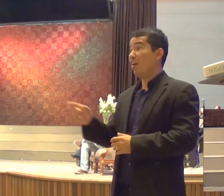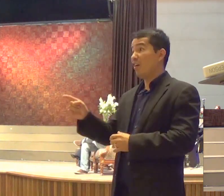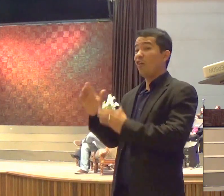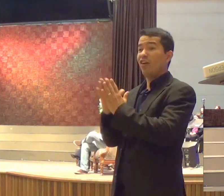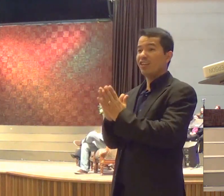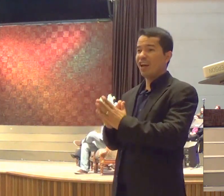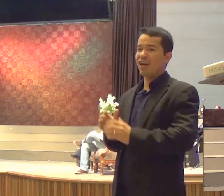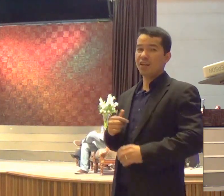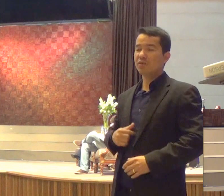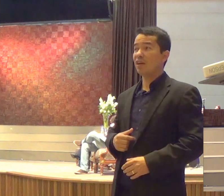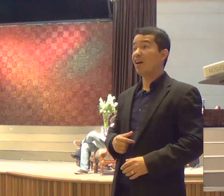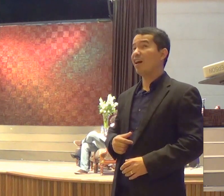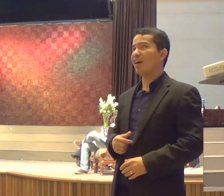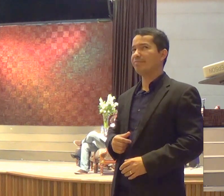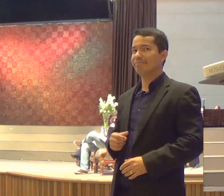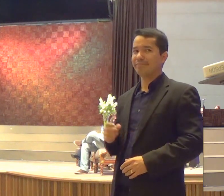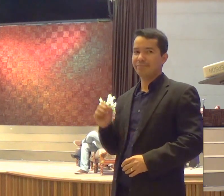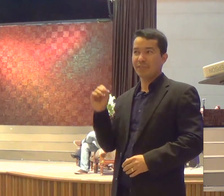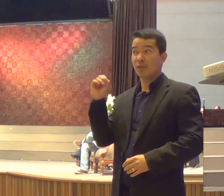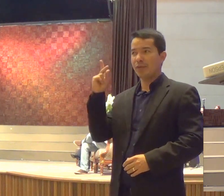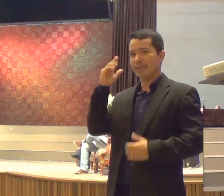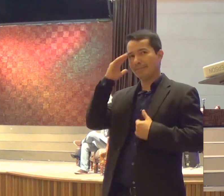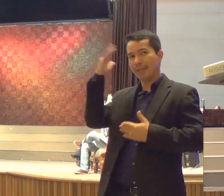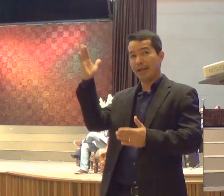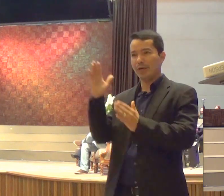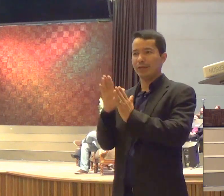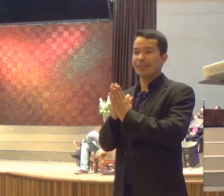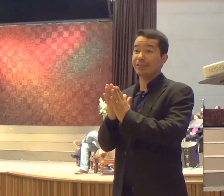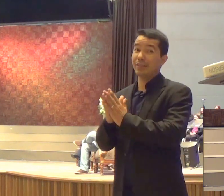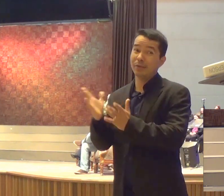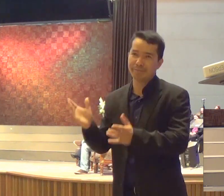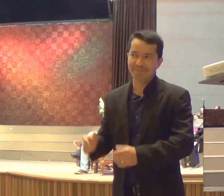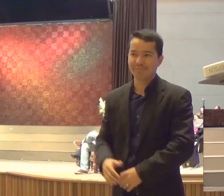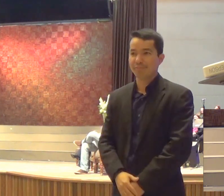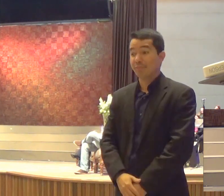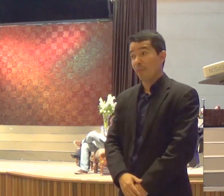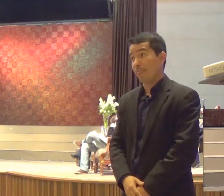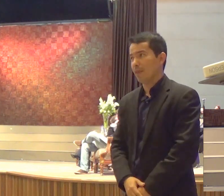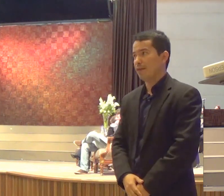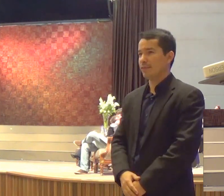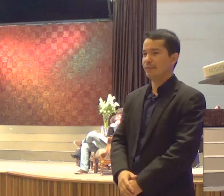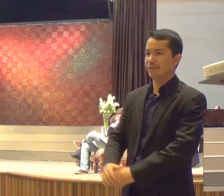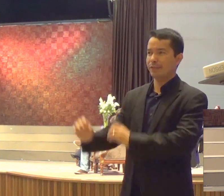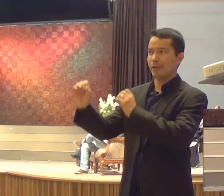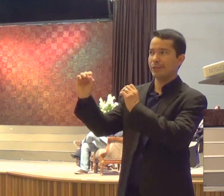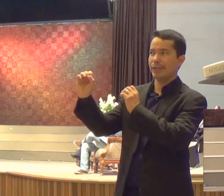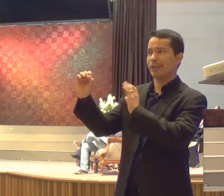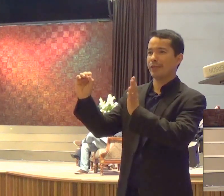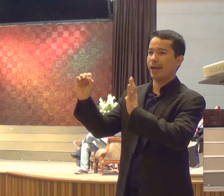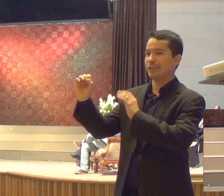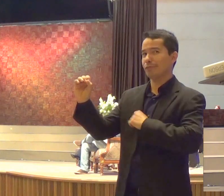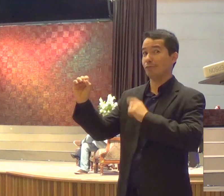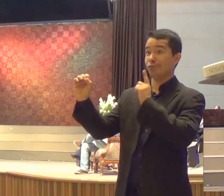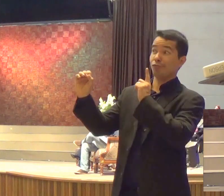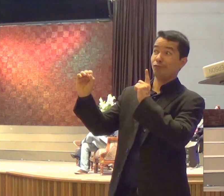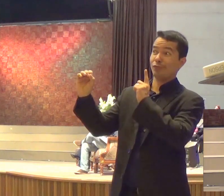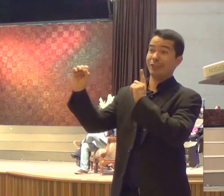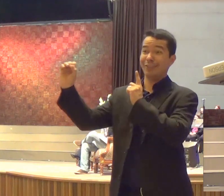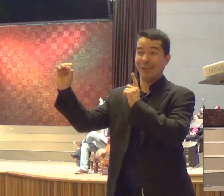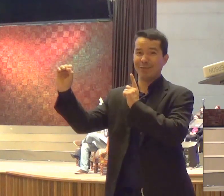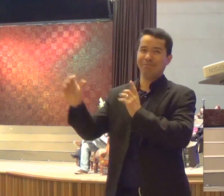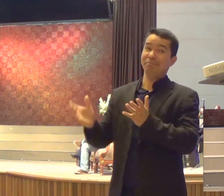menos uma oração né não vou sair daqui no zero a zero uma oração é bem-vinda